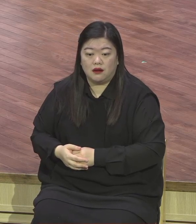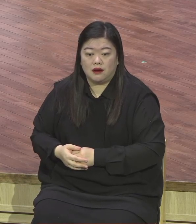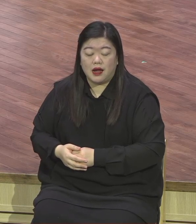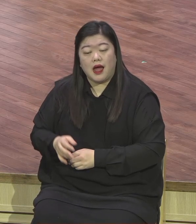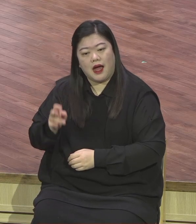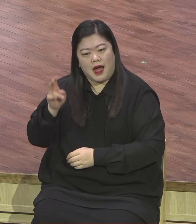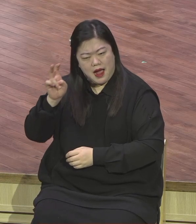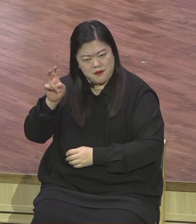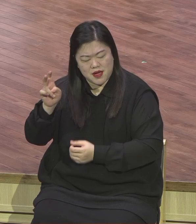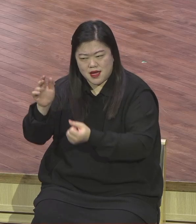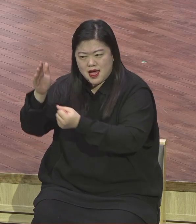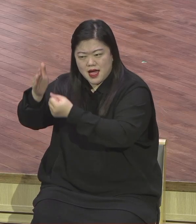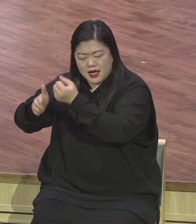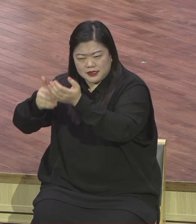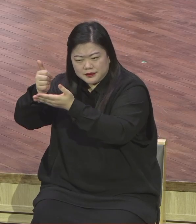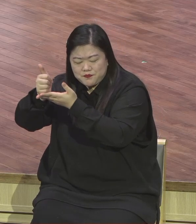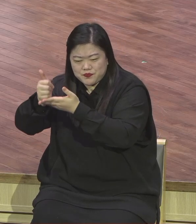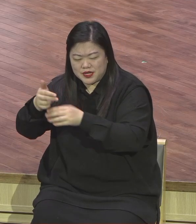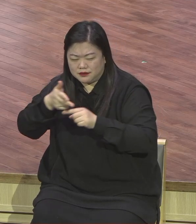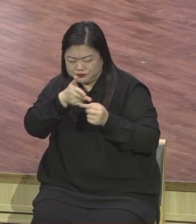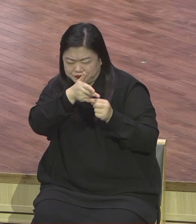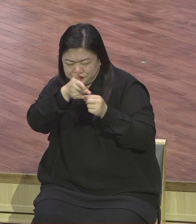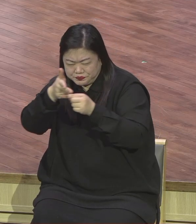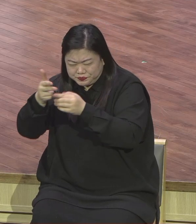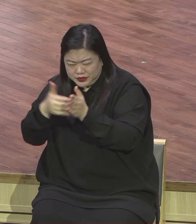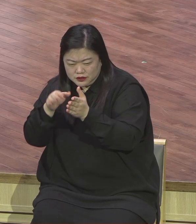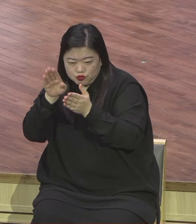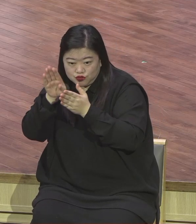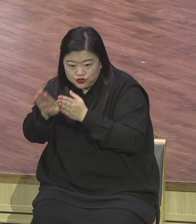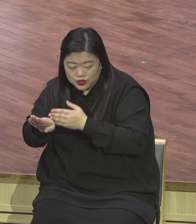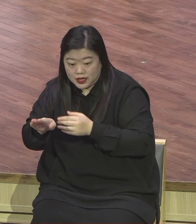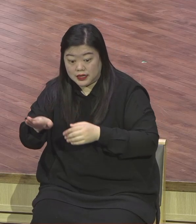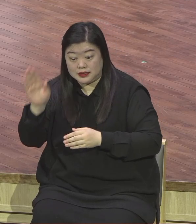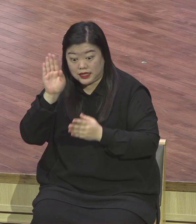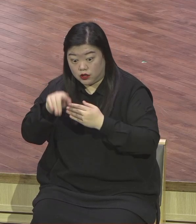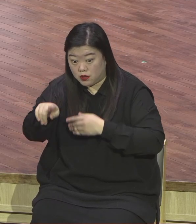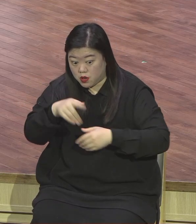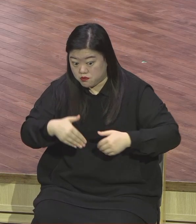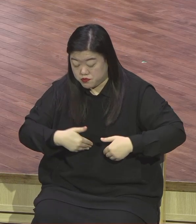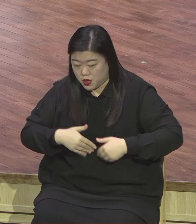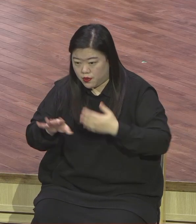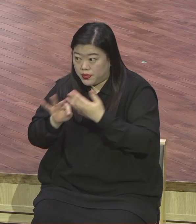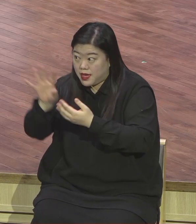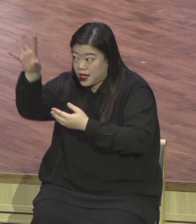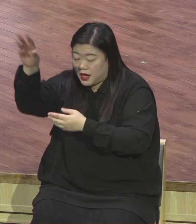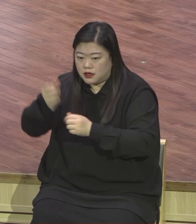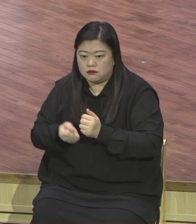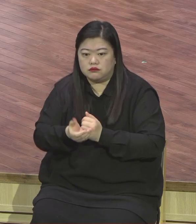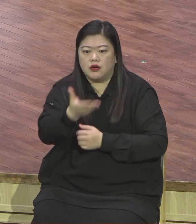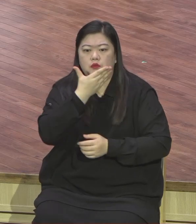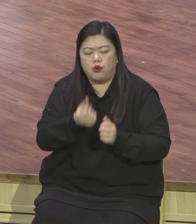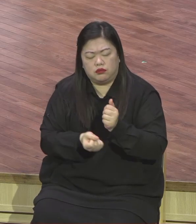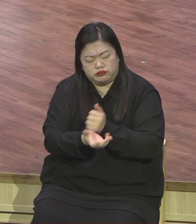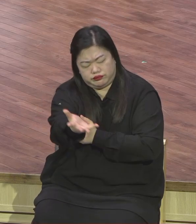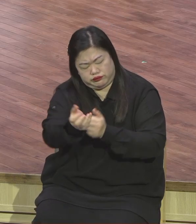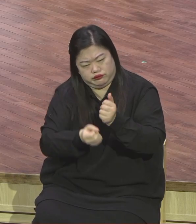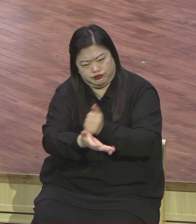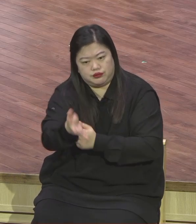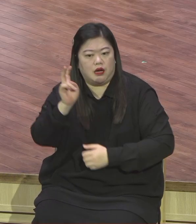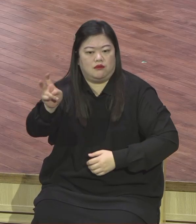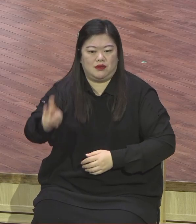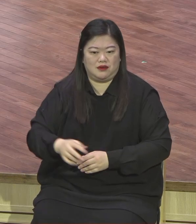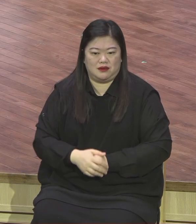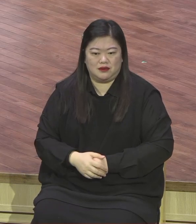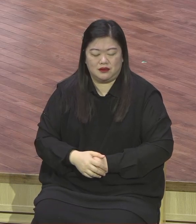사역을 할 수 있도록 다 도와주시고 채워주시고 풍성케 하신다 이 하나님 처음에 보세요